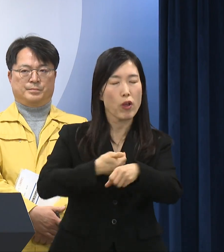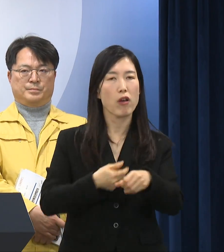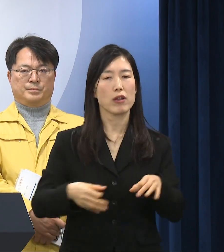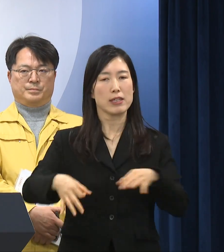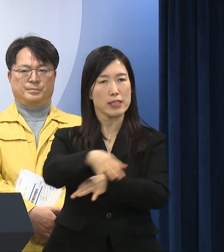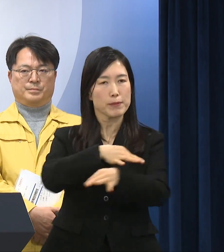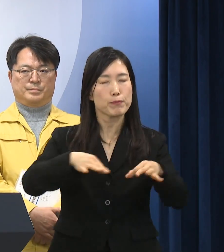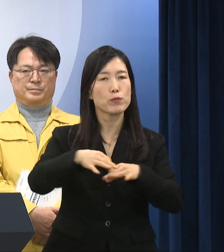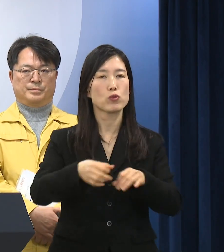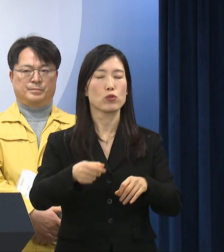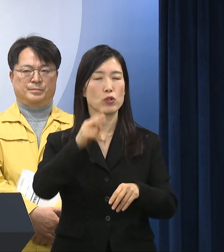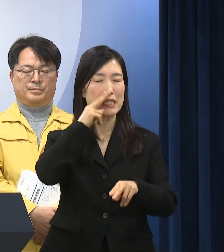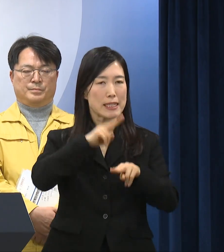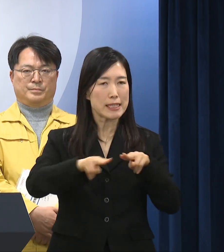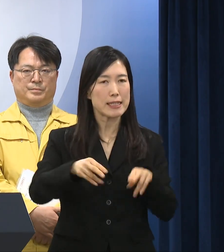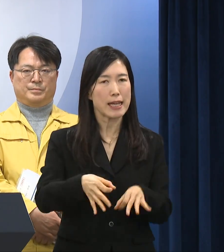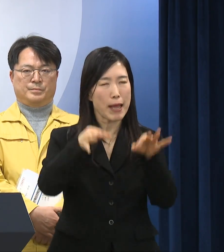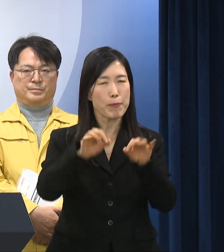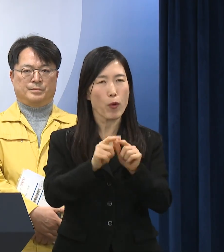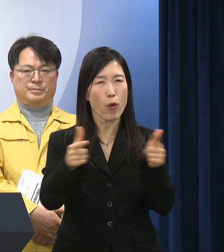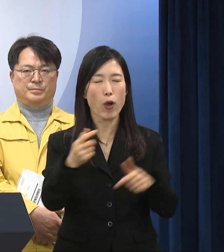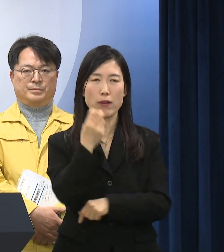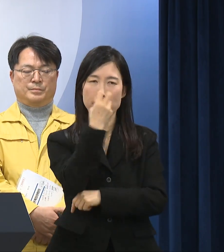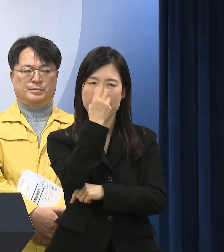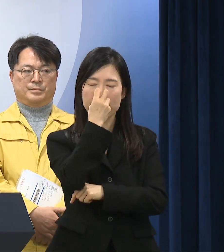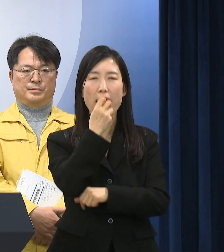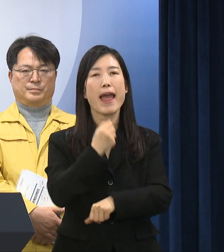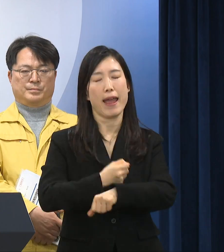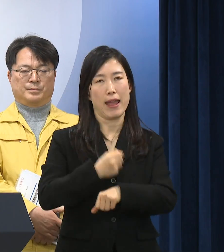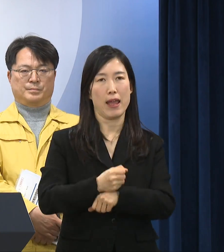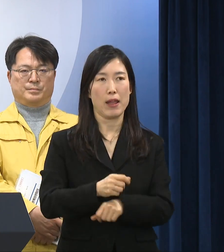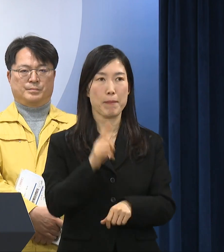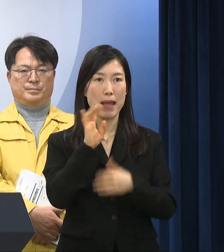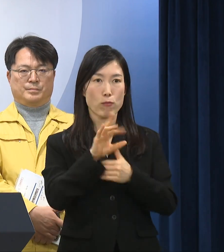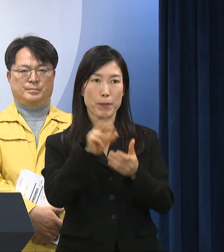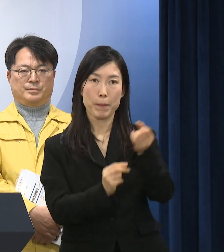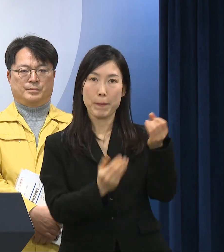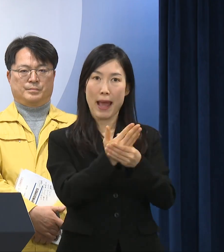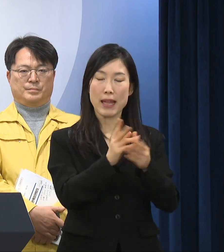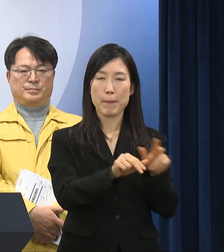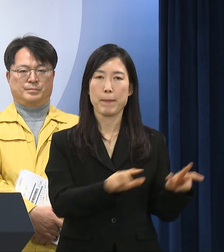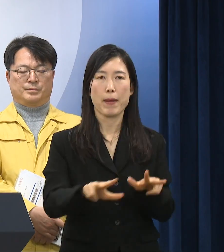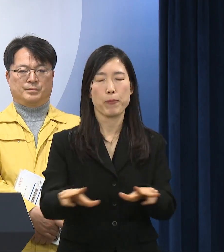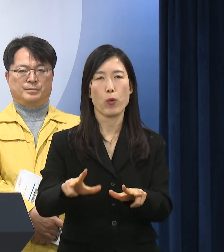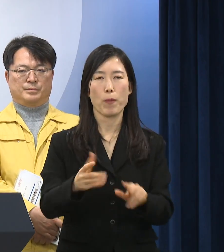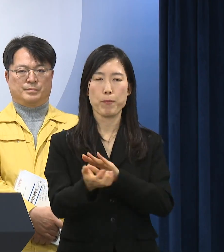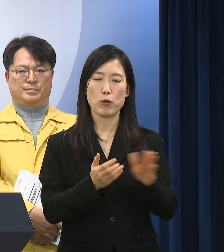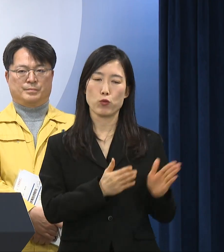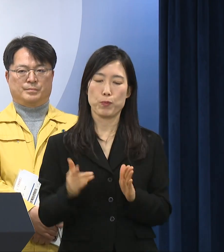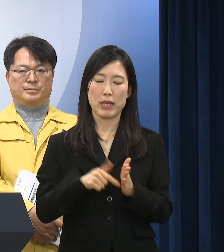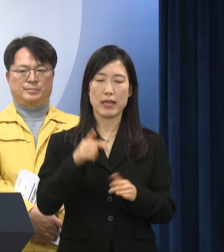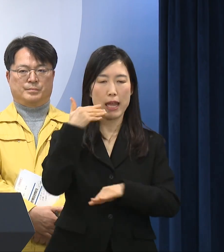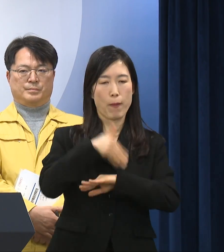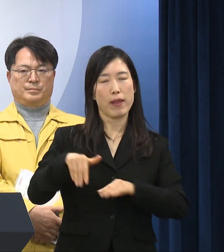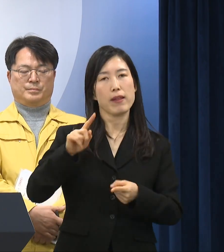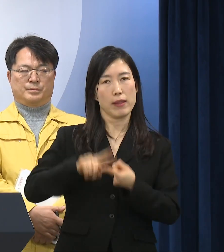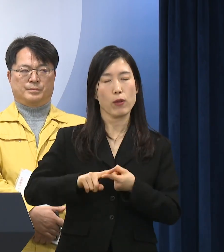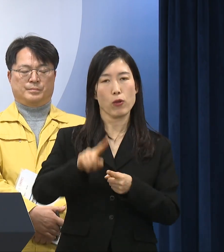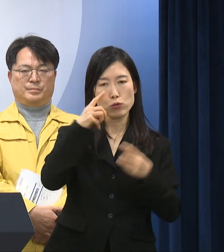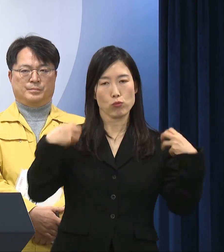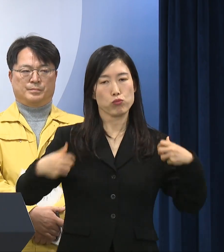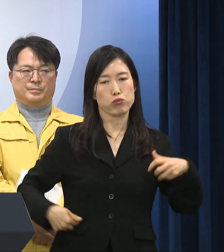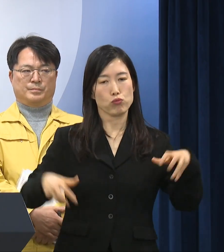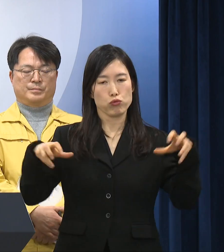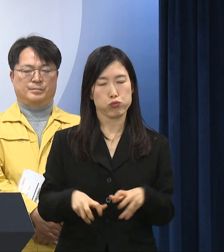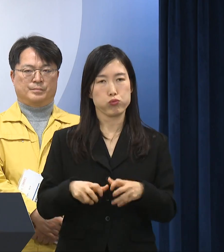24시간 모니터링할 계획입니다. 아울러 이상 징후 발생 시 준비된 상황별 대응 계획에 따라 관계기관 간